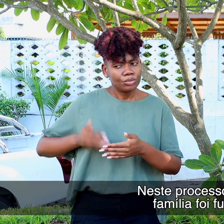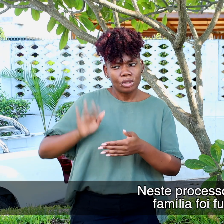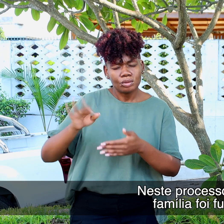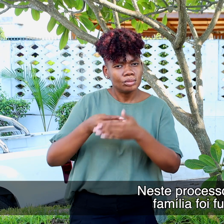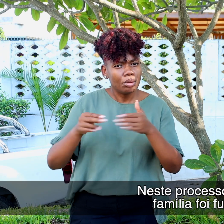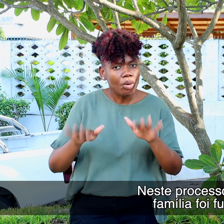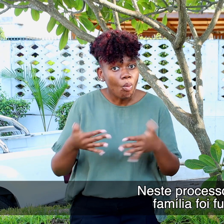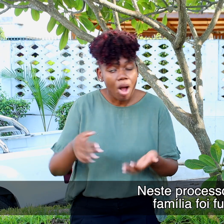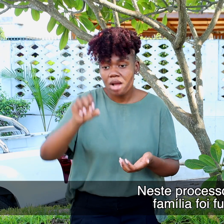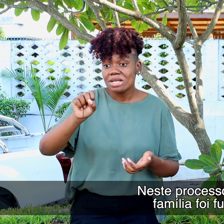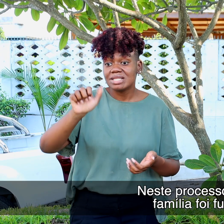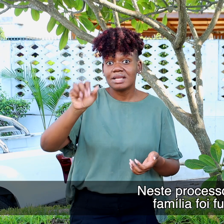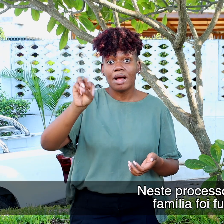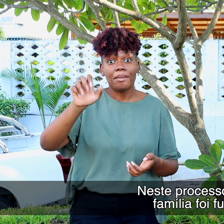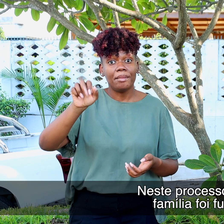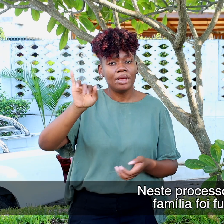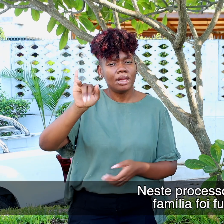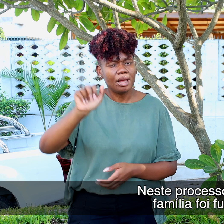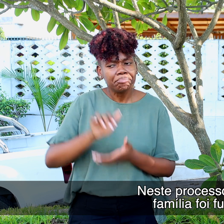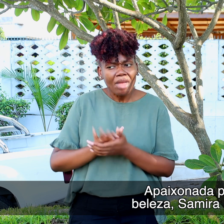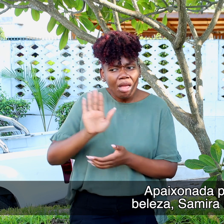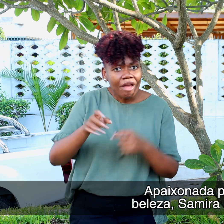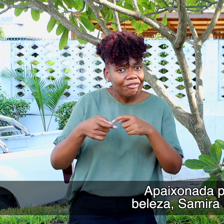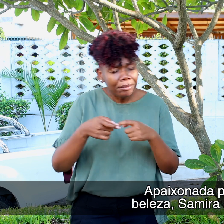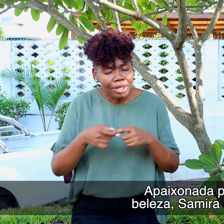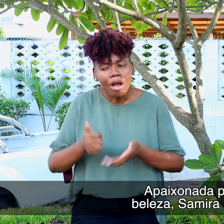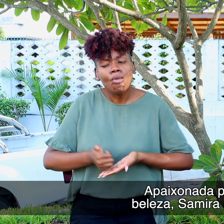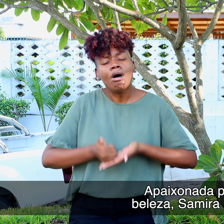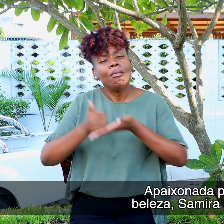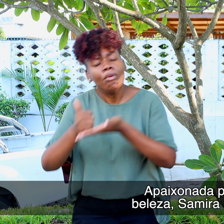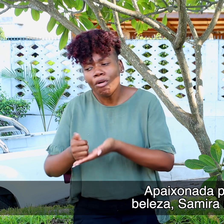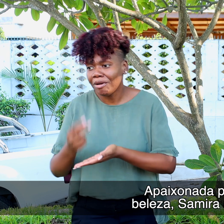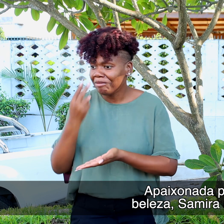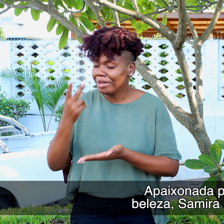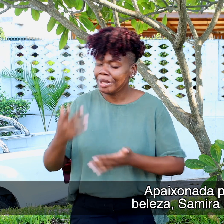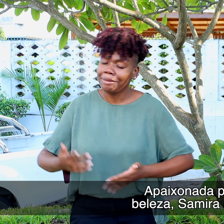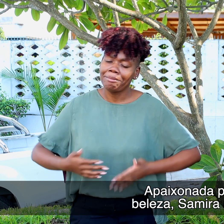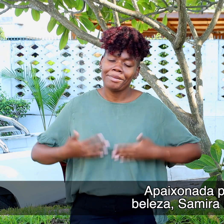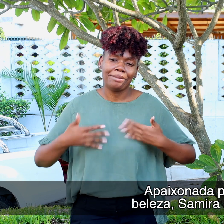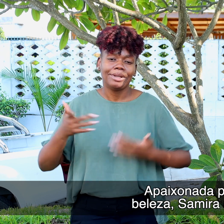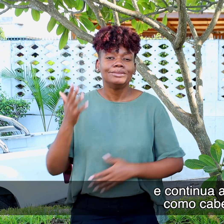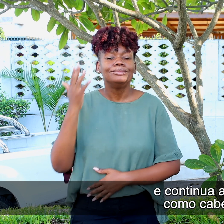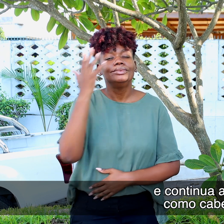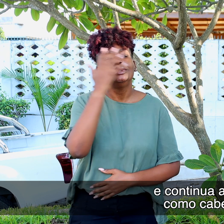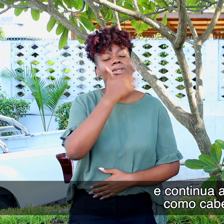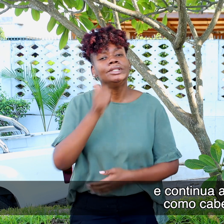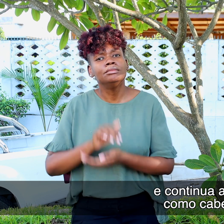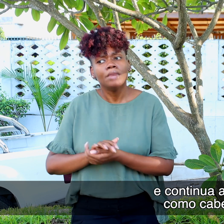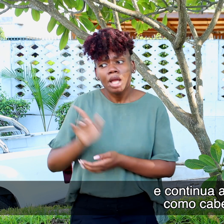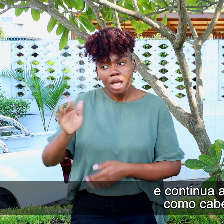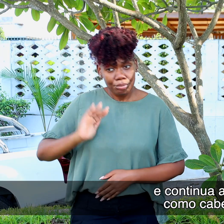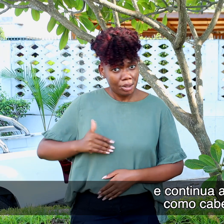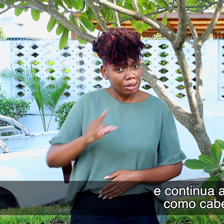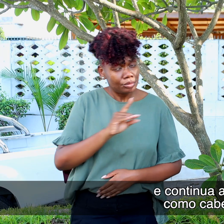Neste processo, o apoio da família foi fundamental. Apaixonada pela área da beleza, Samira reinventou-se e continua a trabalhar